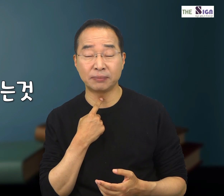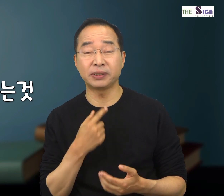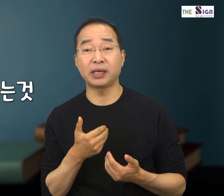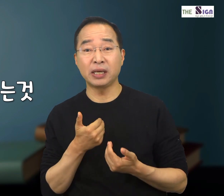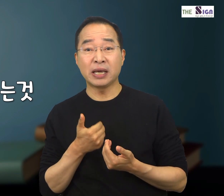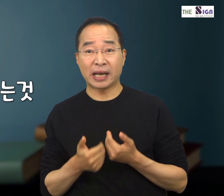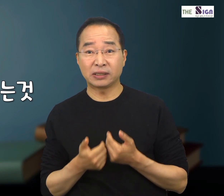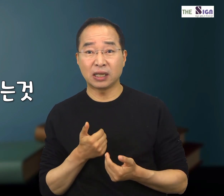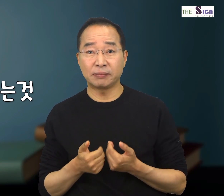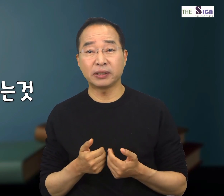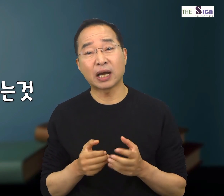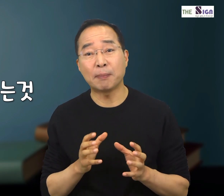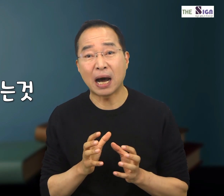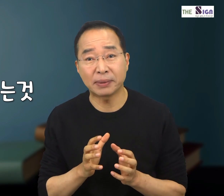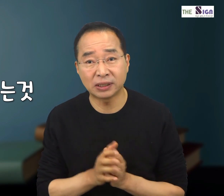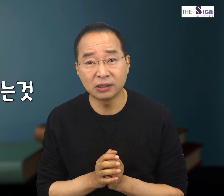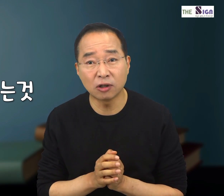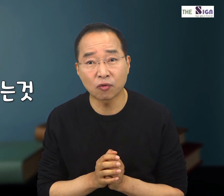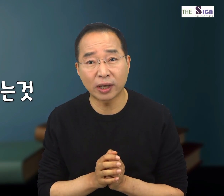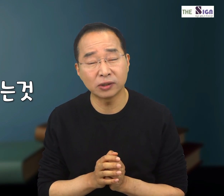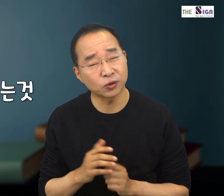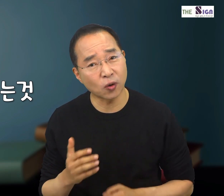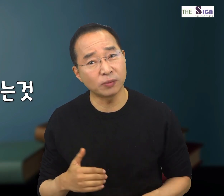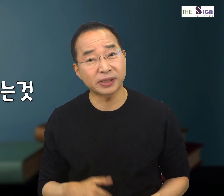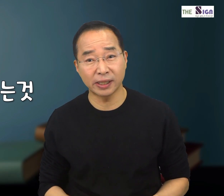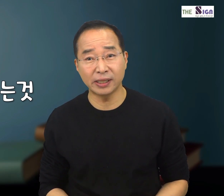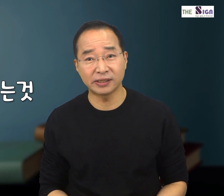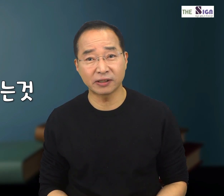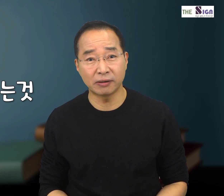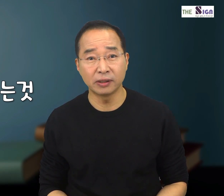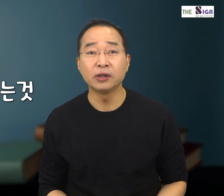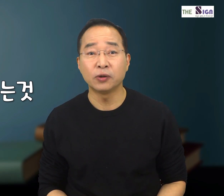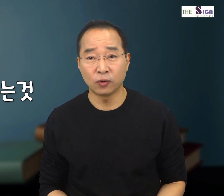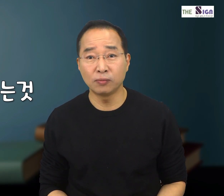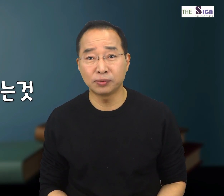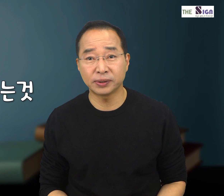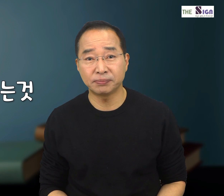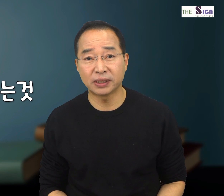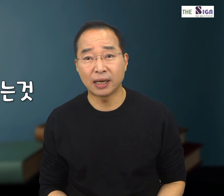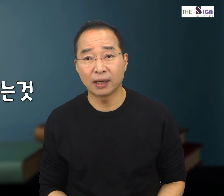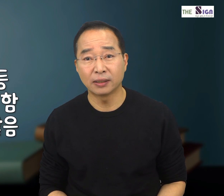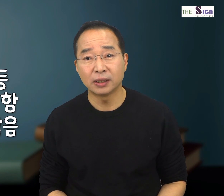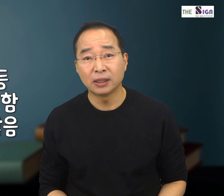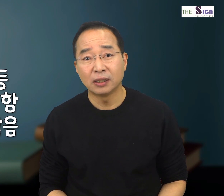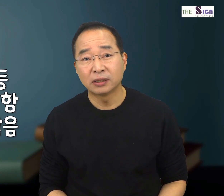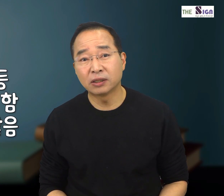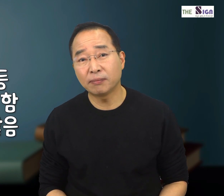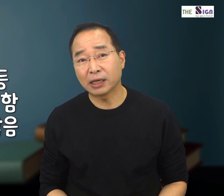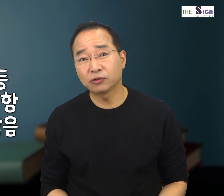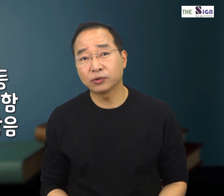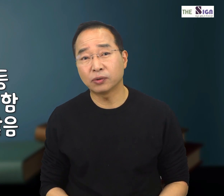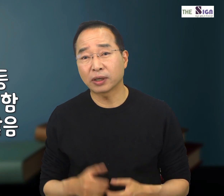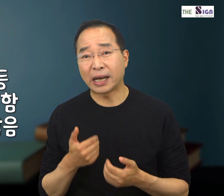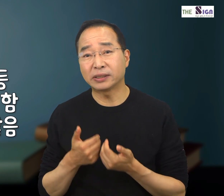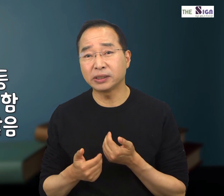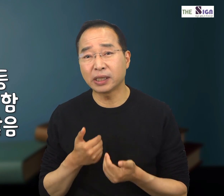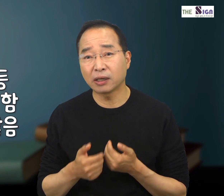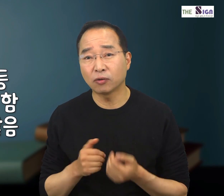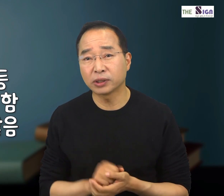때문에 갈등하면 내가 마음에 드는 것과는 조금 차이가 있어, 이런 부분입니다. 그거 말고도 갈등이라는 거 어떻게